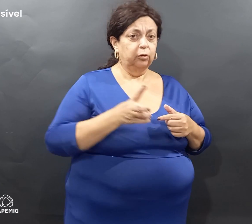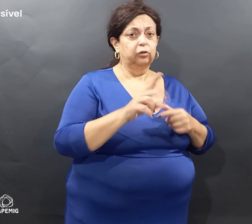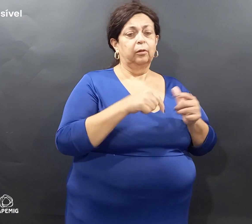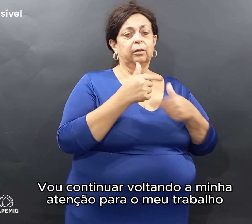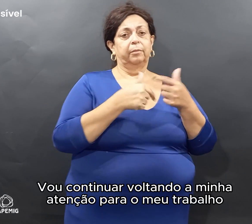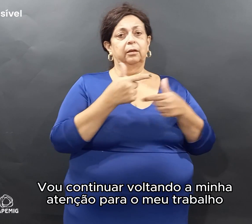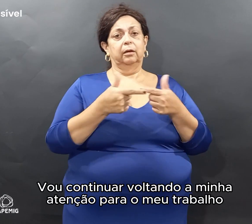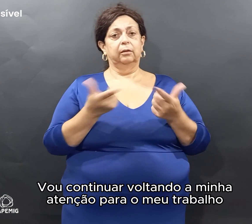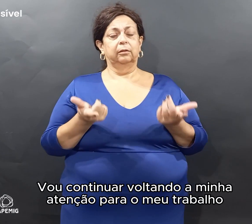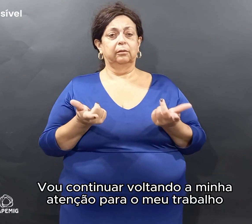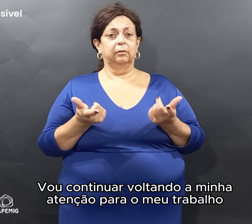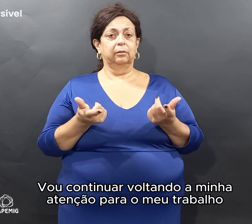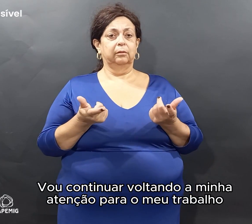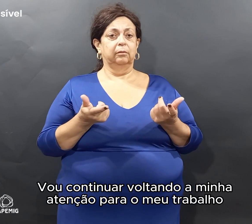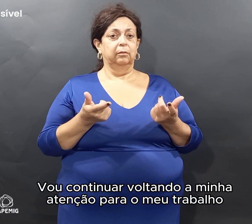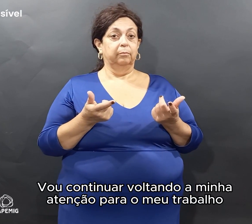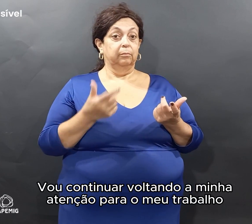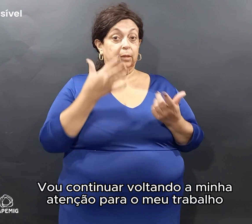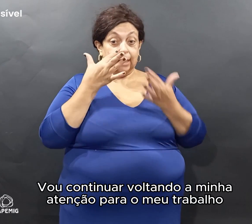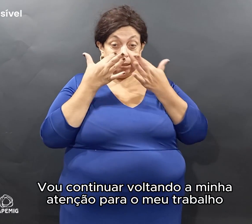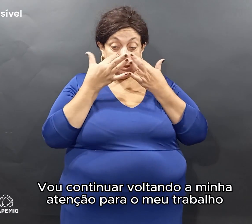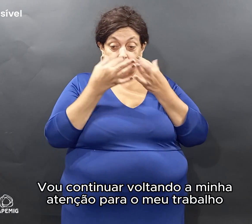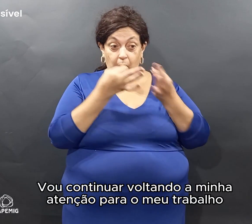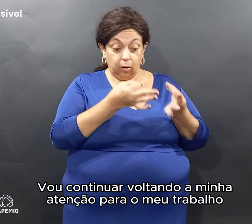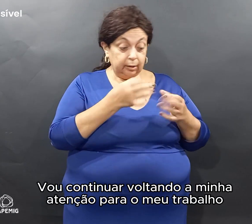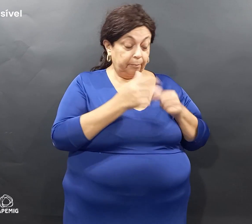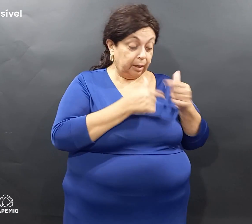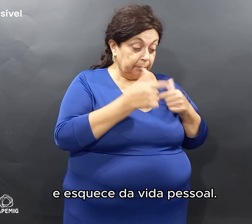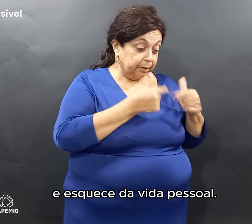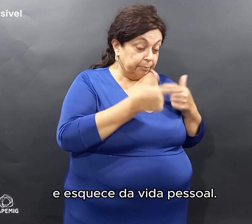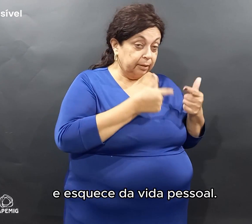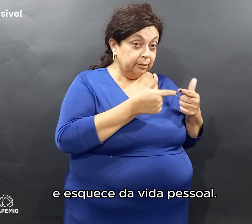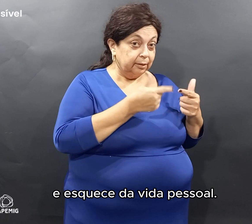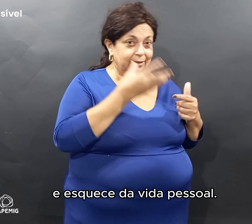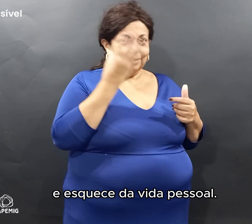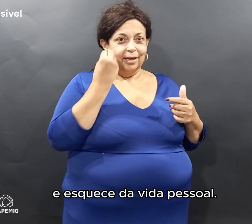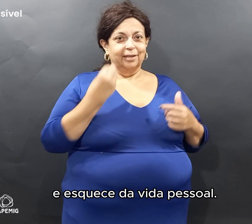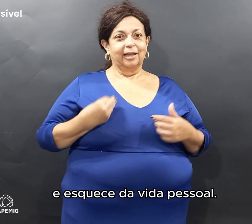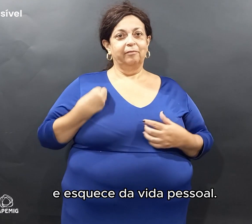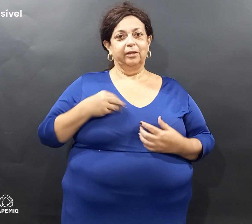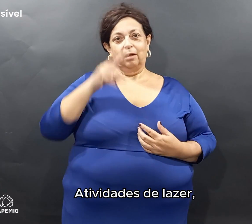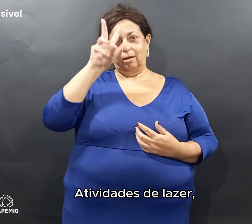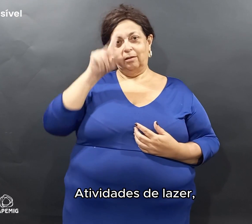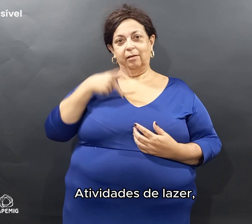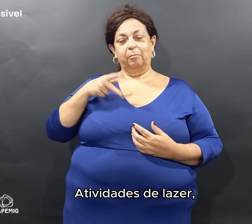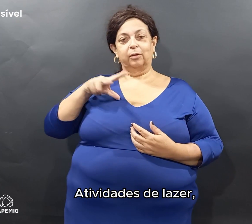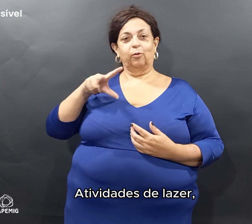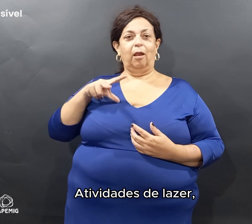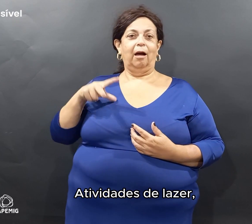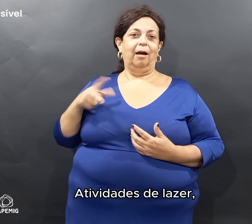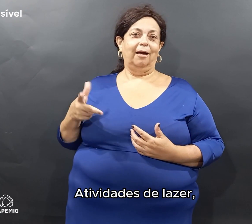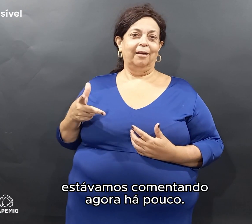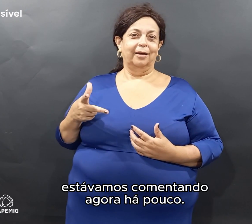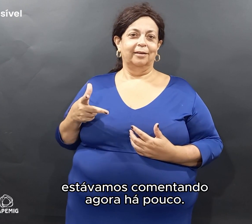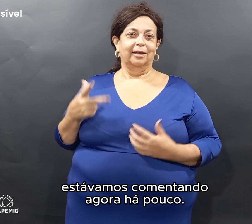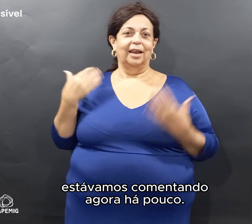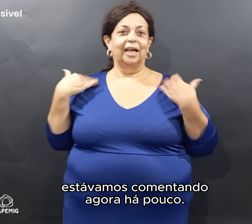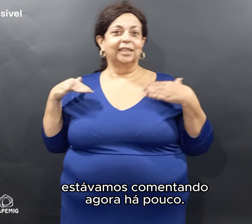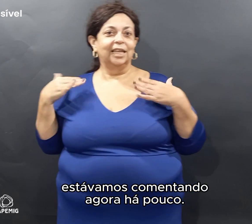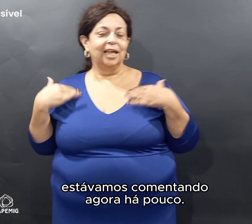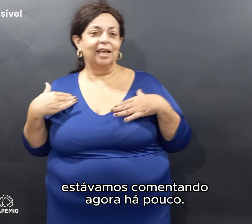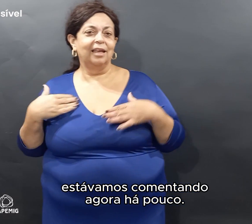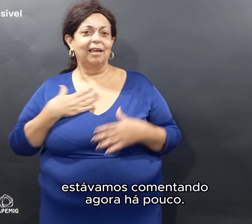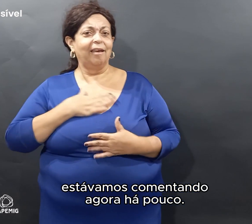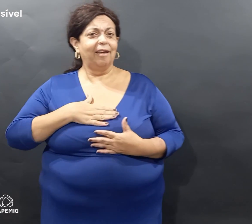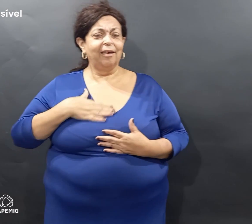trabalhando, vou continuar voltando a minha atenção para o meu trabalho. E esquece da vida pessoal. Atividades de lazer, estávamos